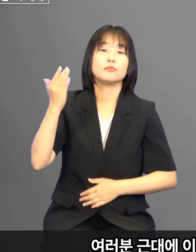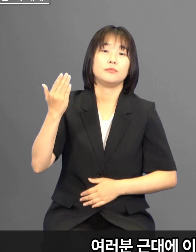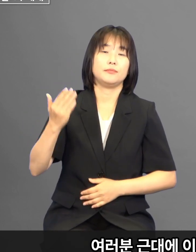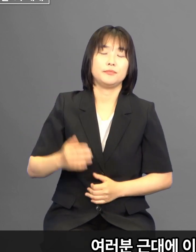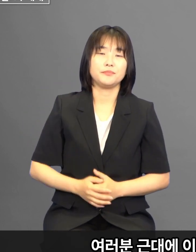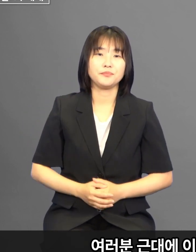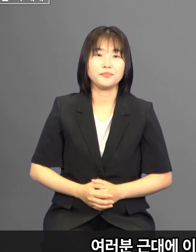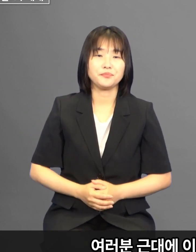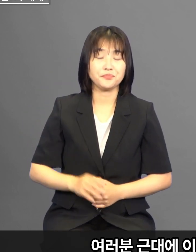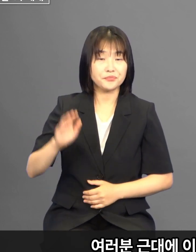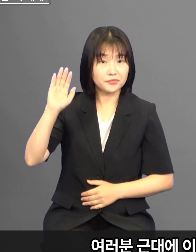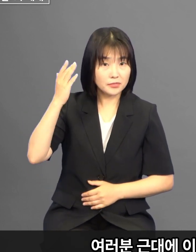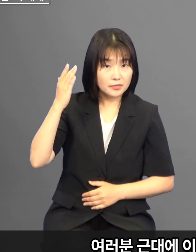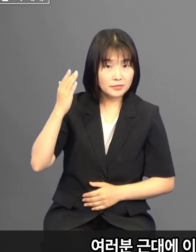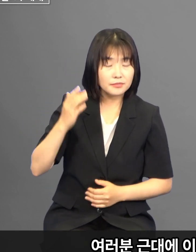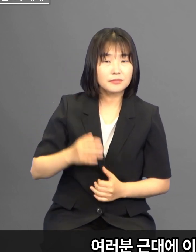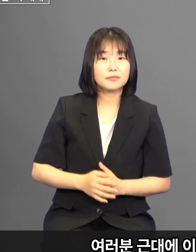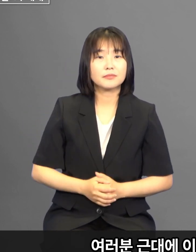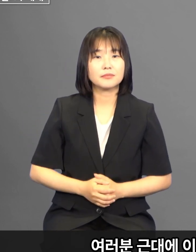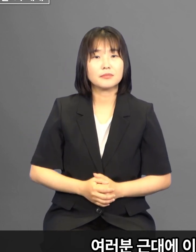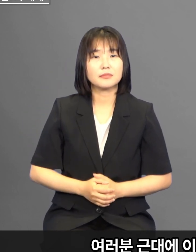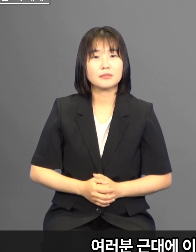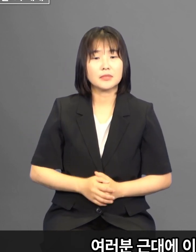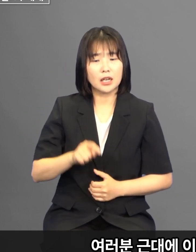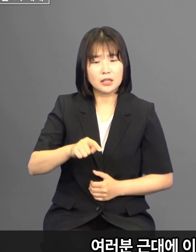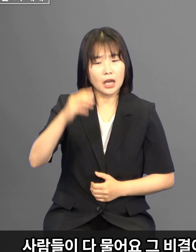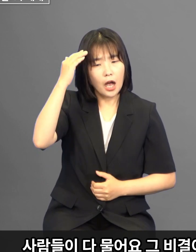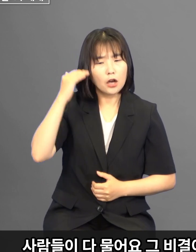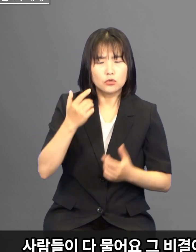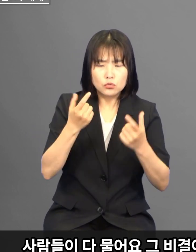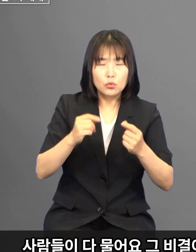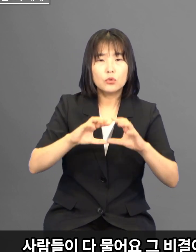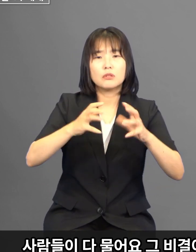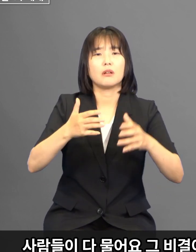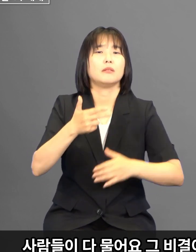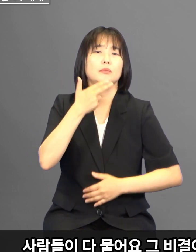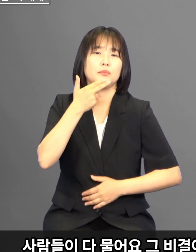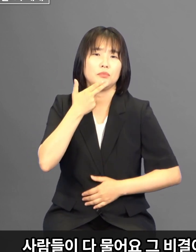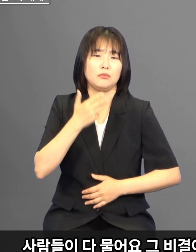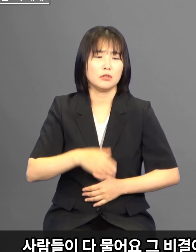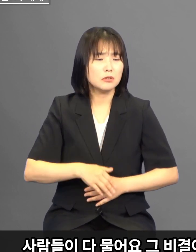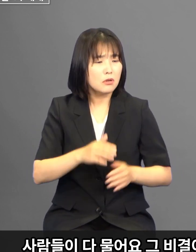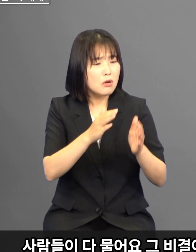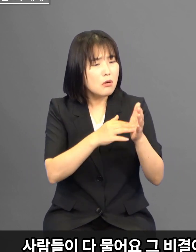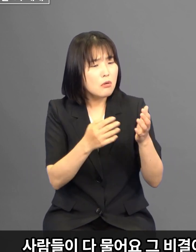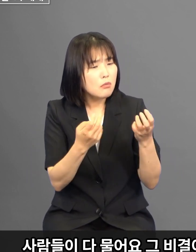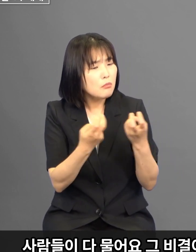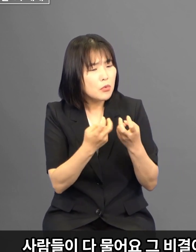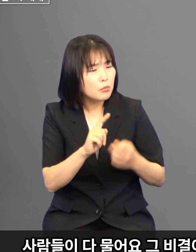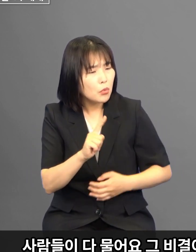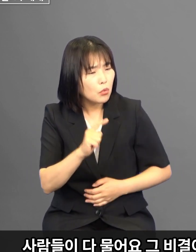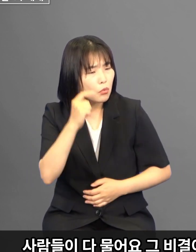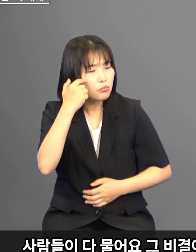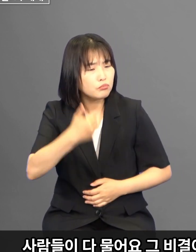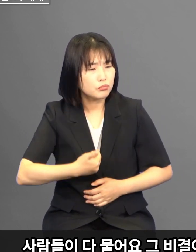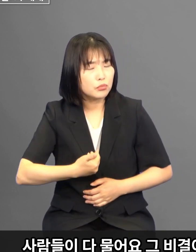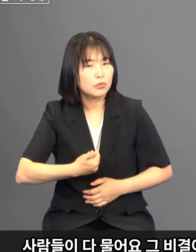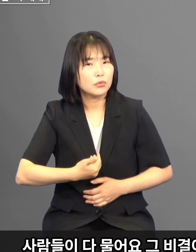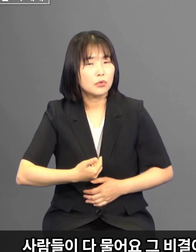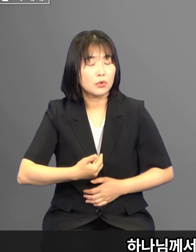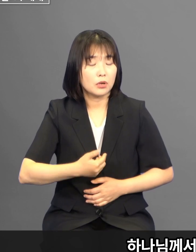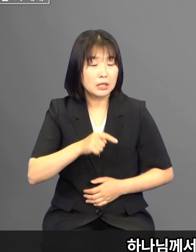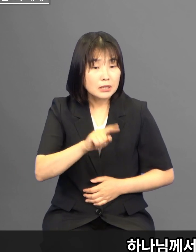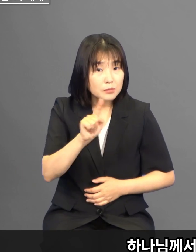여러분, 근대에 이런 나라가 어디에 있습니까? 사람들이 다 물어요. 그 비결이 무엇이냐? 비결은 오직